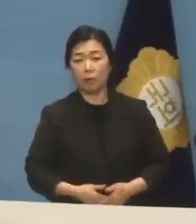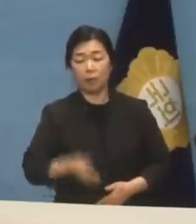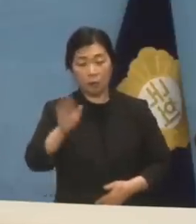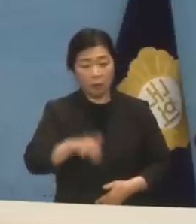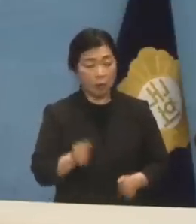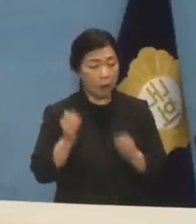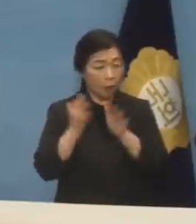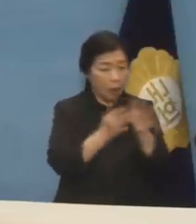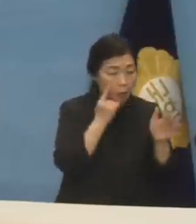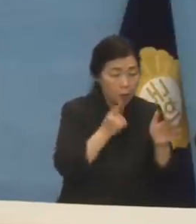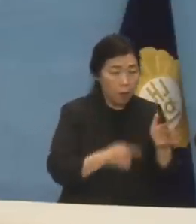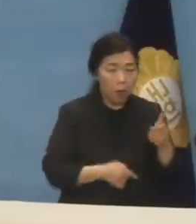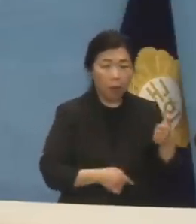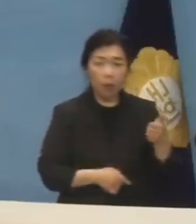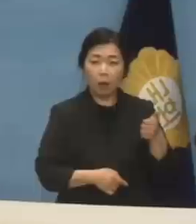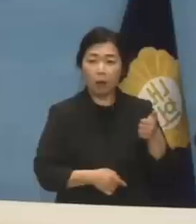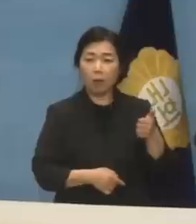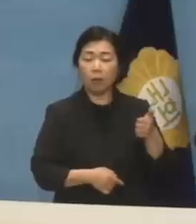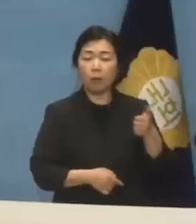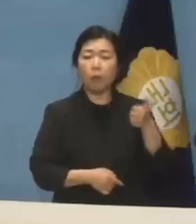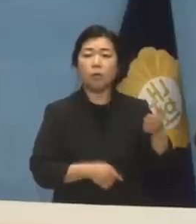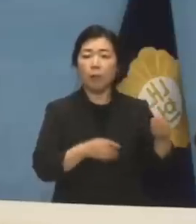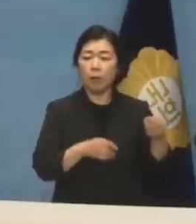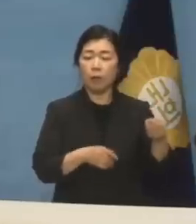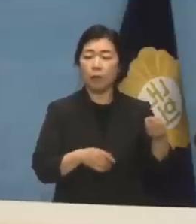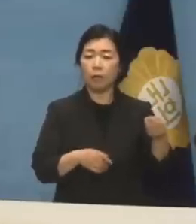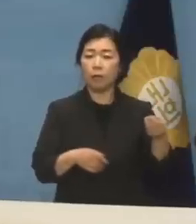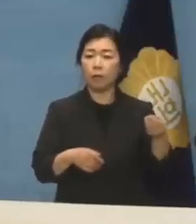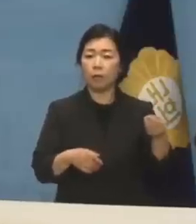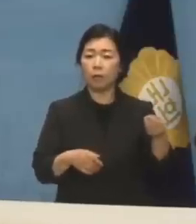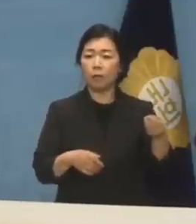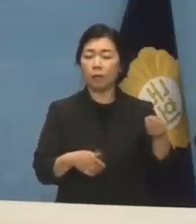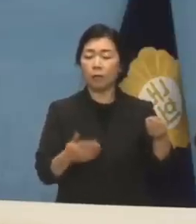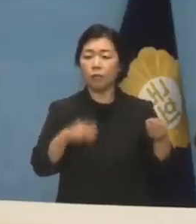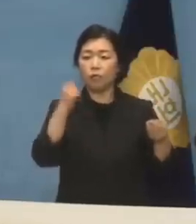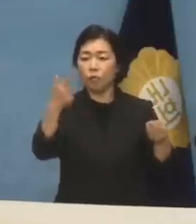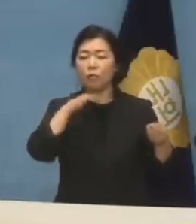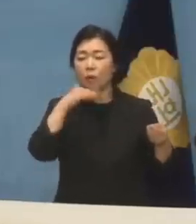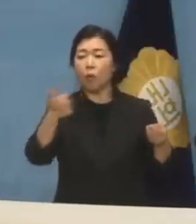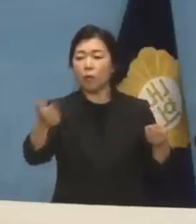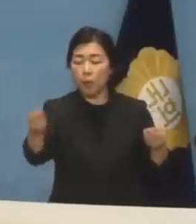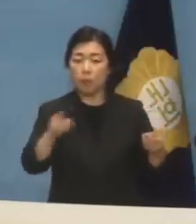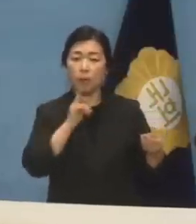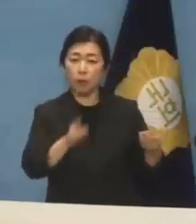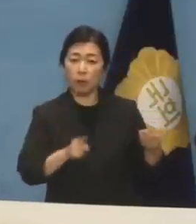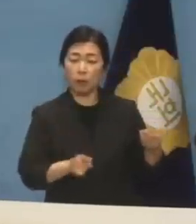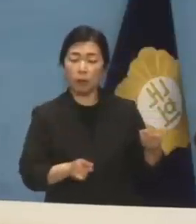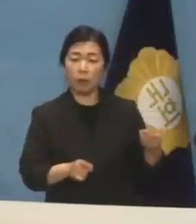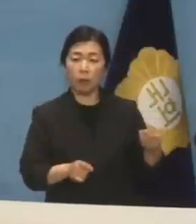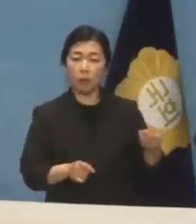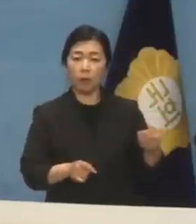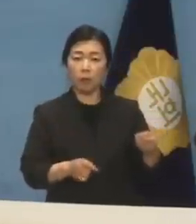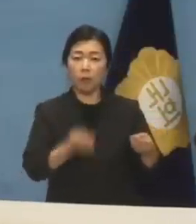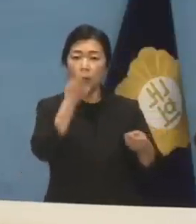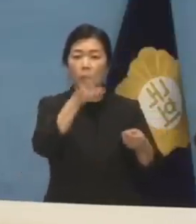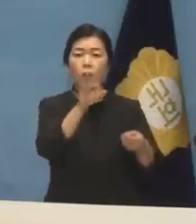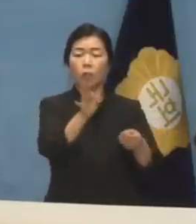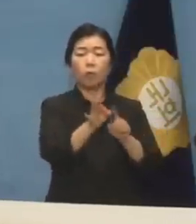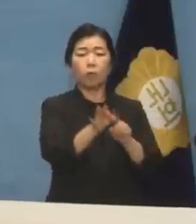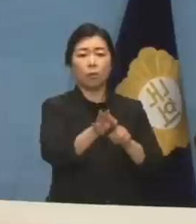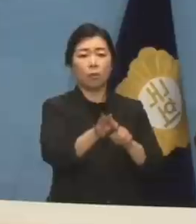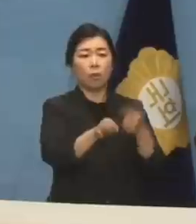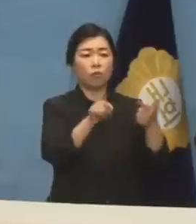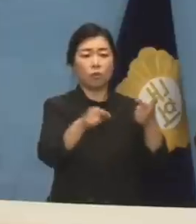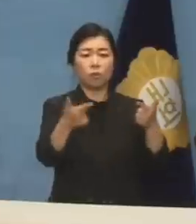원을 줍니다. 그리고 6개월에 50만 원 더 준다고 합니다. 그게 16%입니다. 이게 정권이 할 짓입니까 여러분? 학자금 대출이자도 1.7%